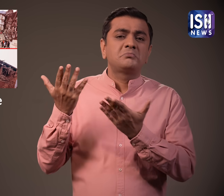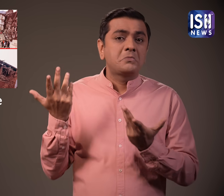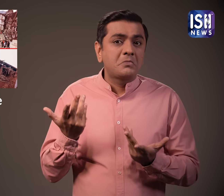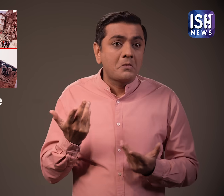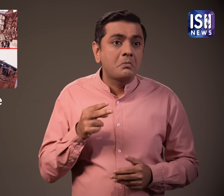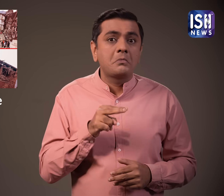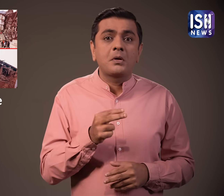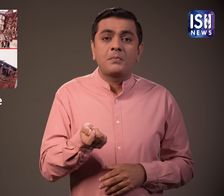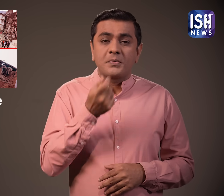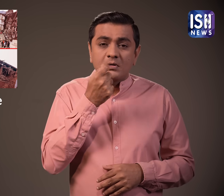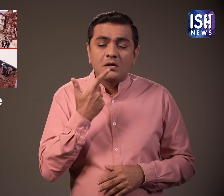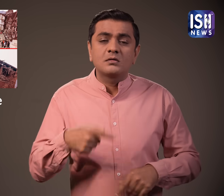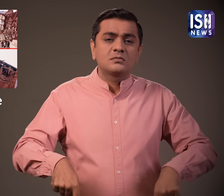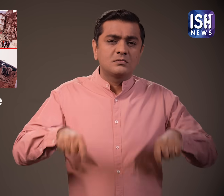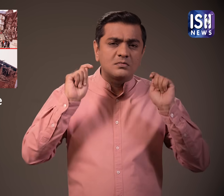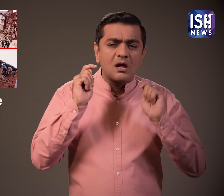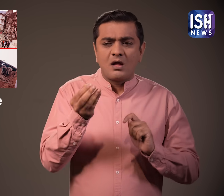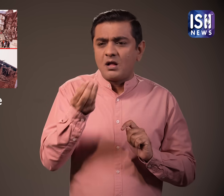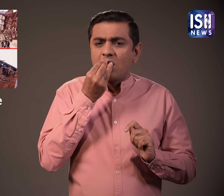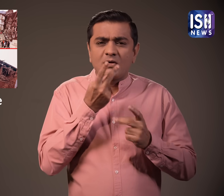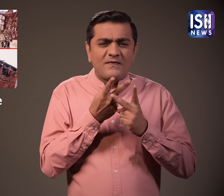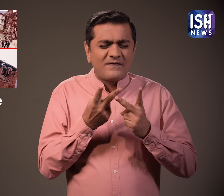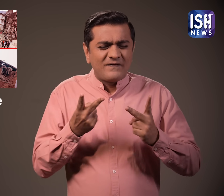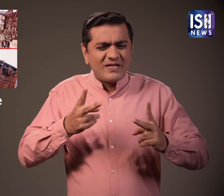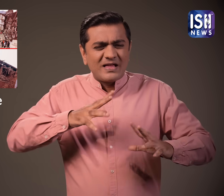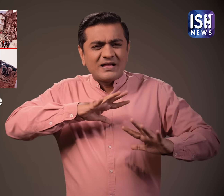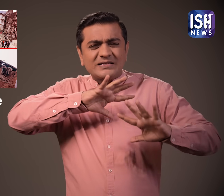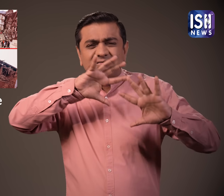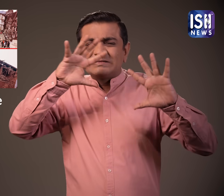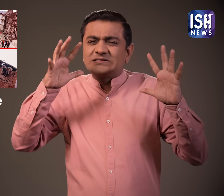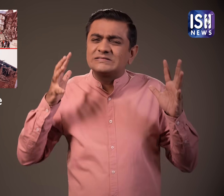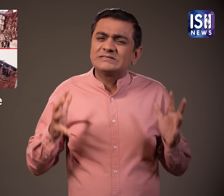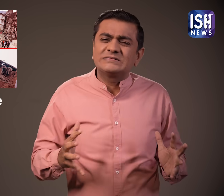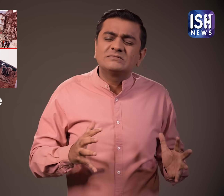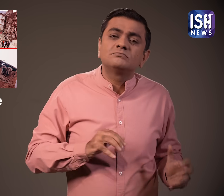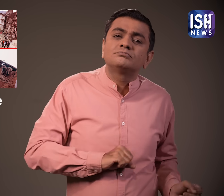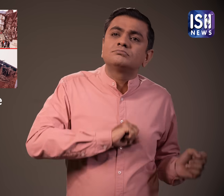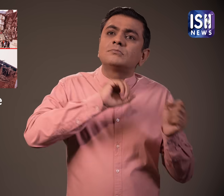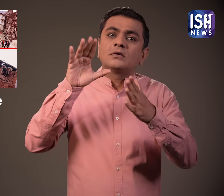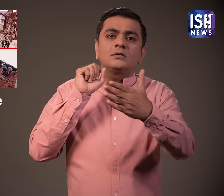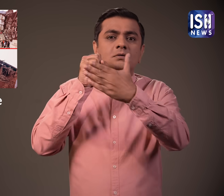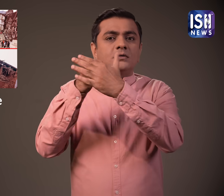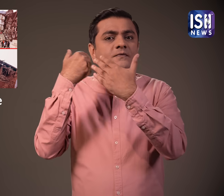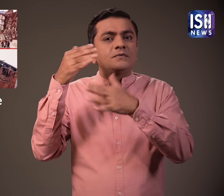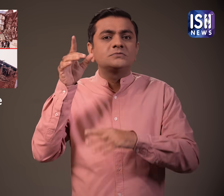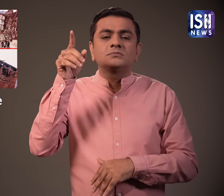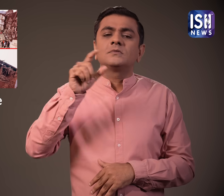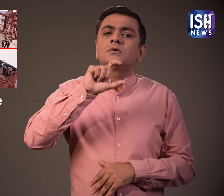भारत की 10 करोण मुल्य की अपातकालिन राहत सामगरी की पहली खेप 5 नमेंबर